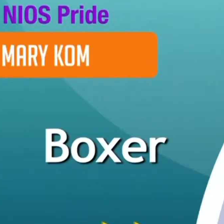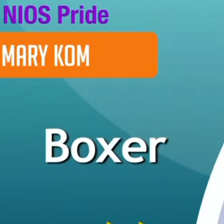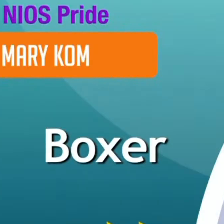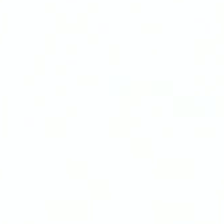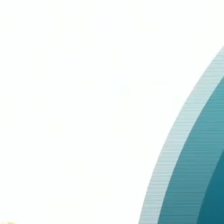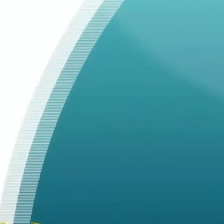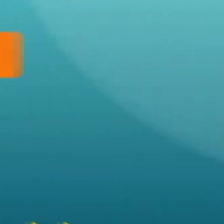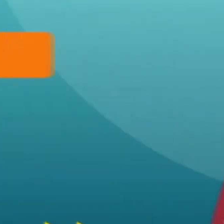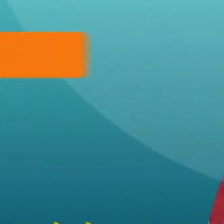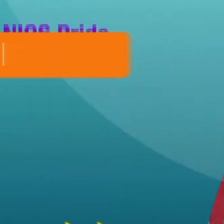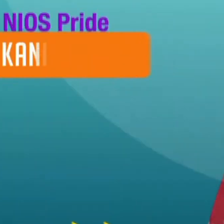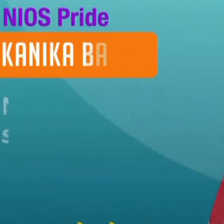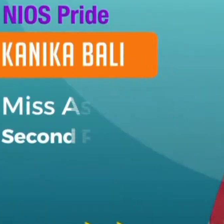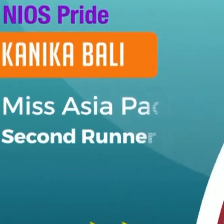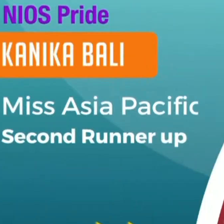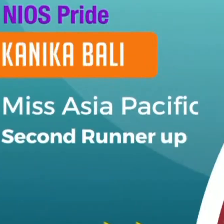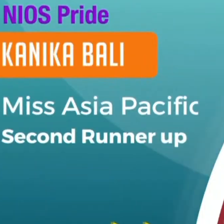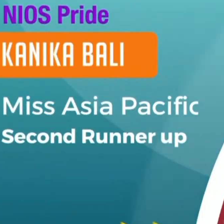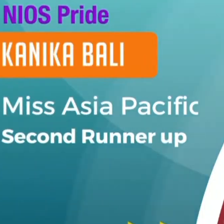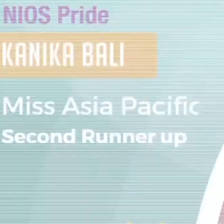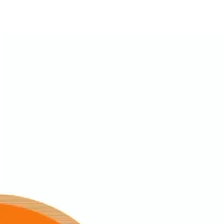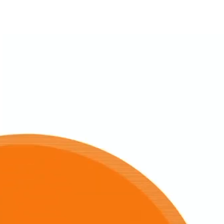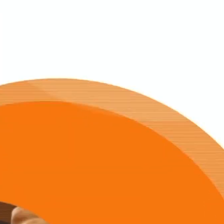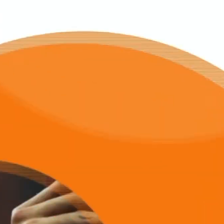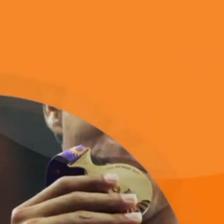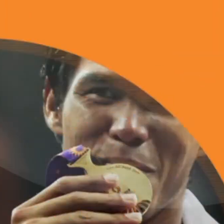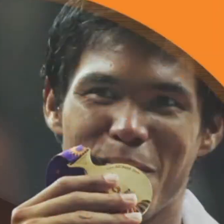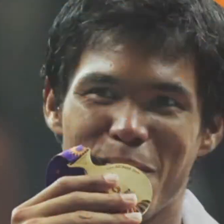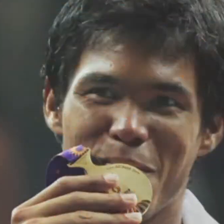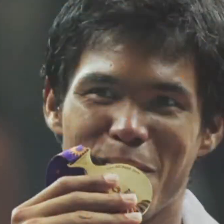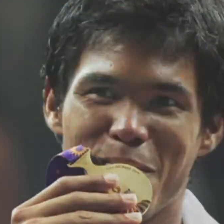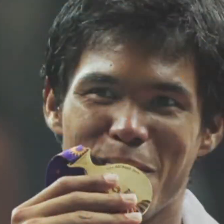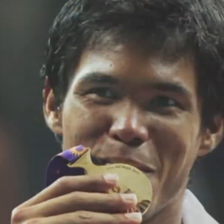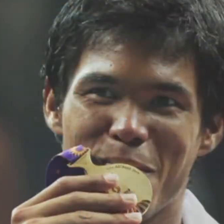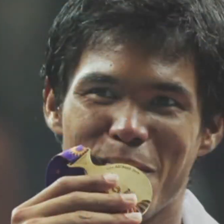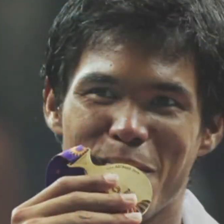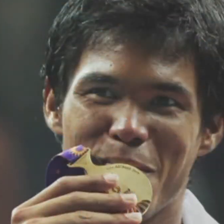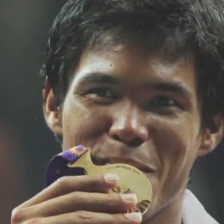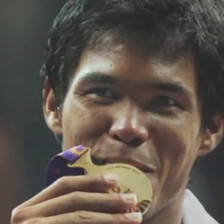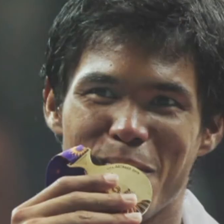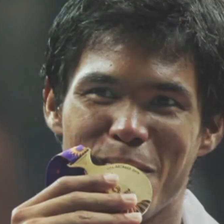केंद्र चुने, स्वयं